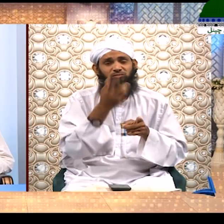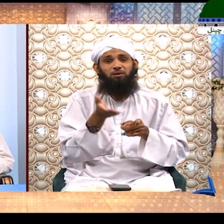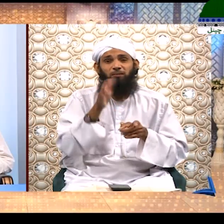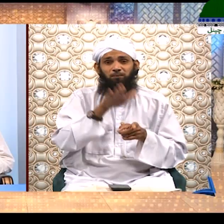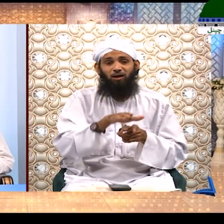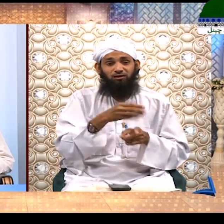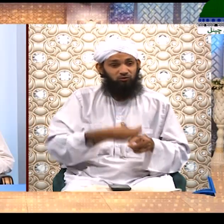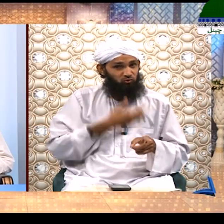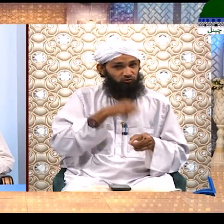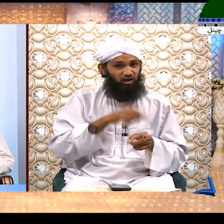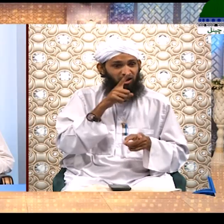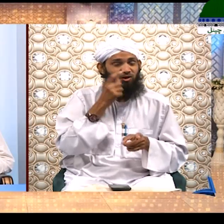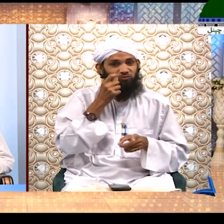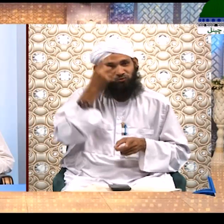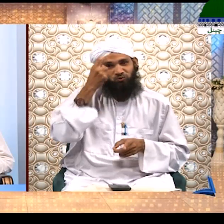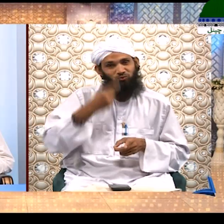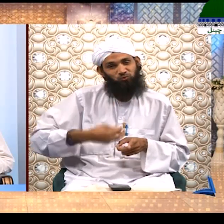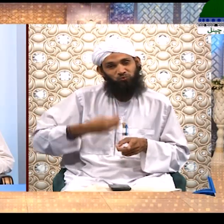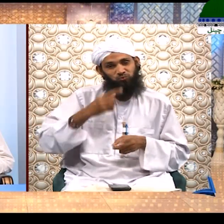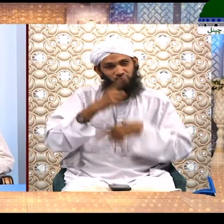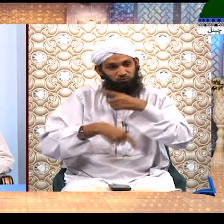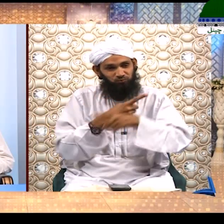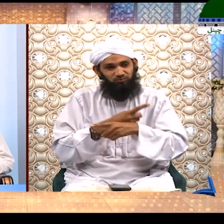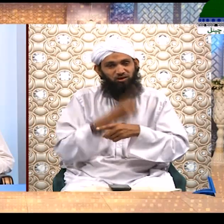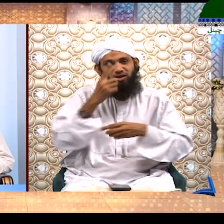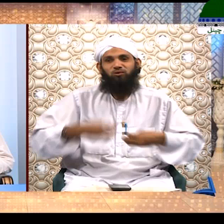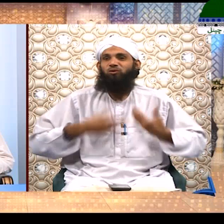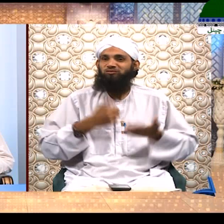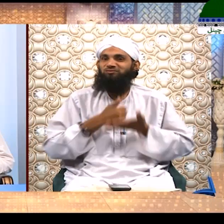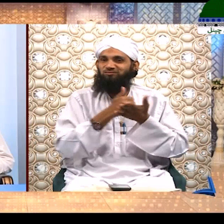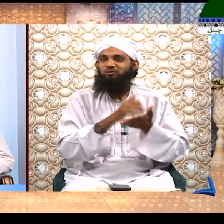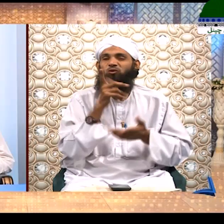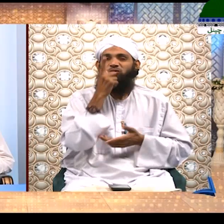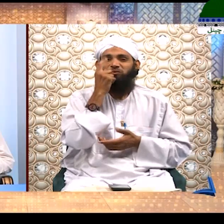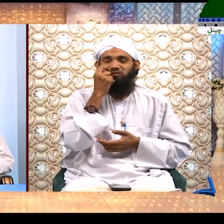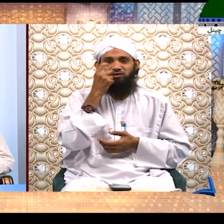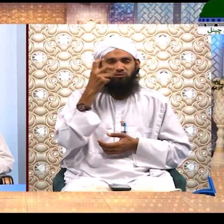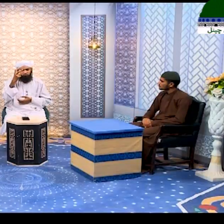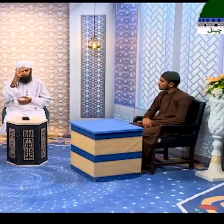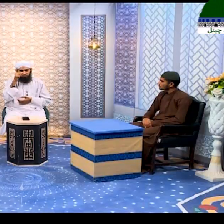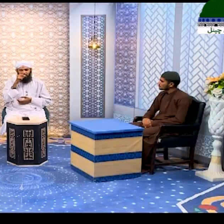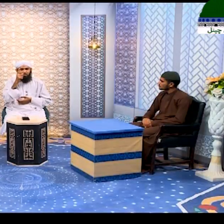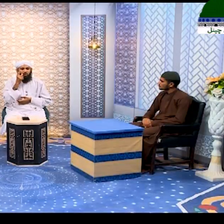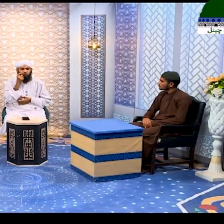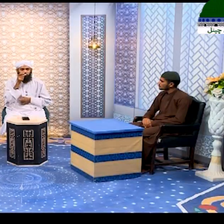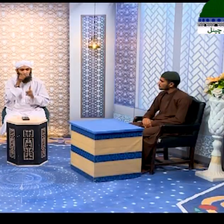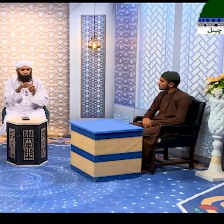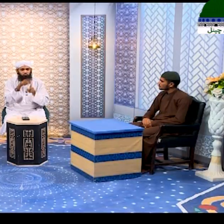اس کے لیے رضا ہے، اور جو ناراض ہو اس کے لیے ناراضی ہے۔ اس واقعے سے تربیت اولاد کا بھی درس ملتا ہے کہ